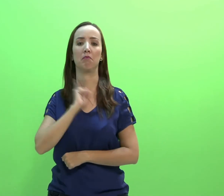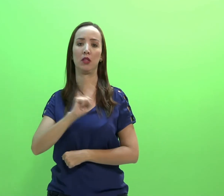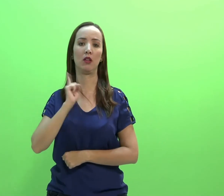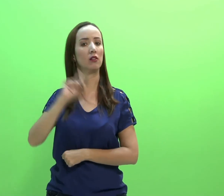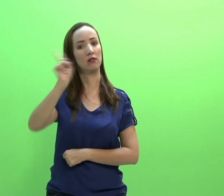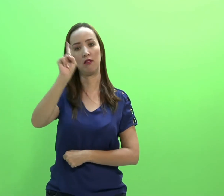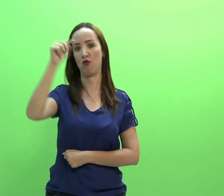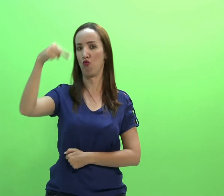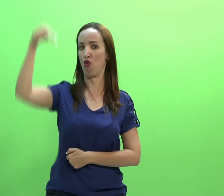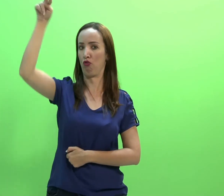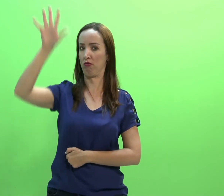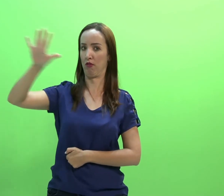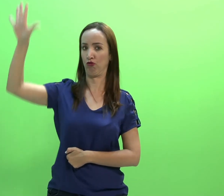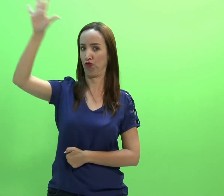ocorreu?